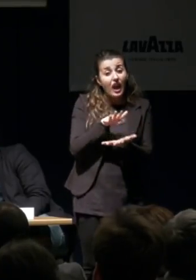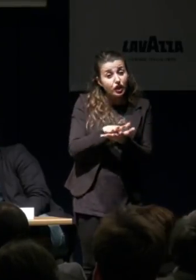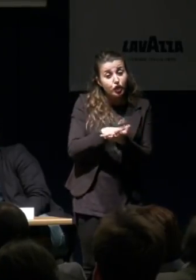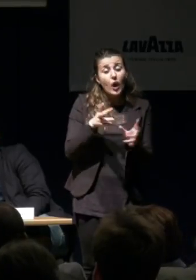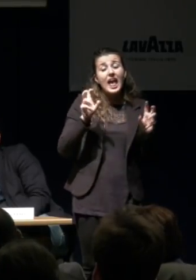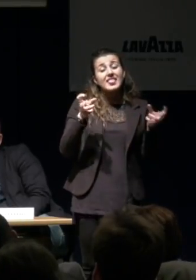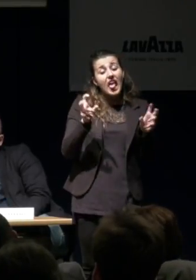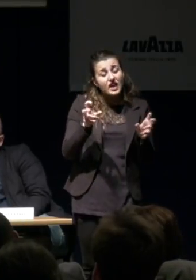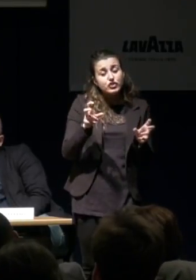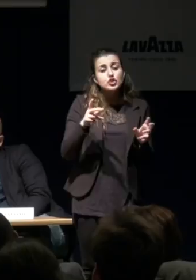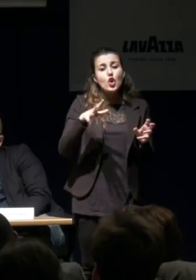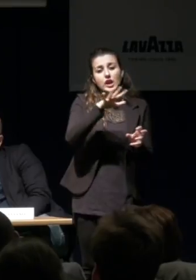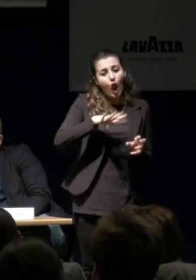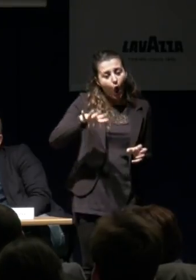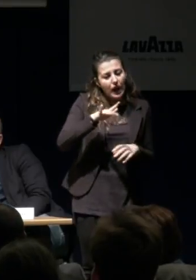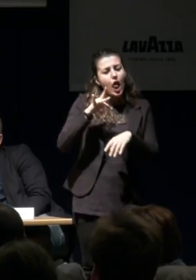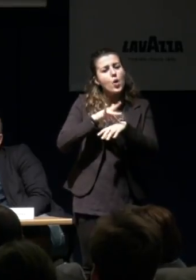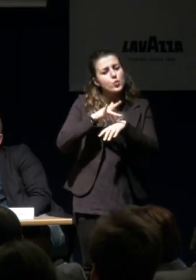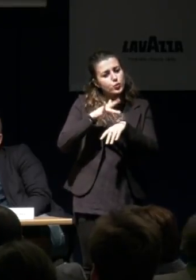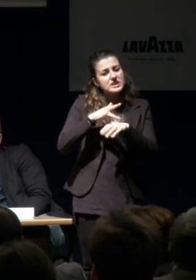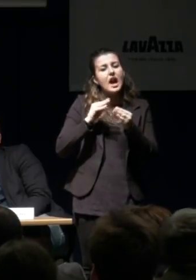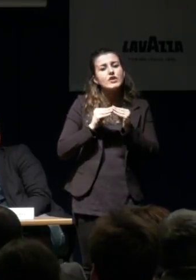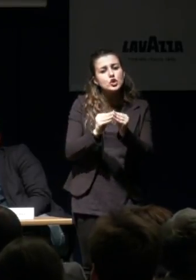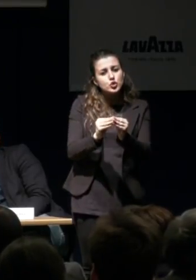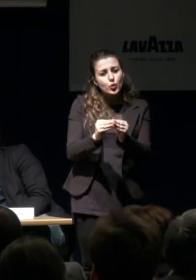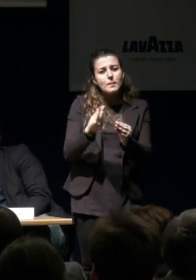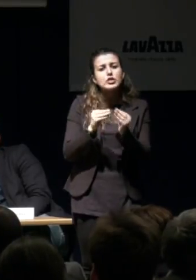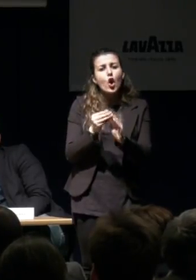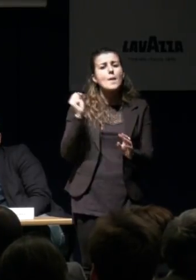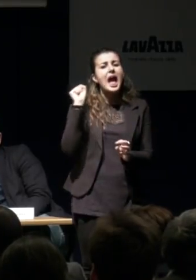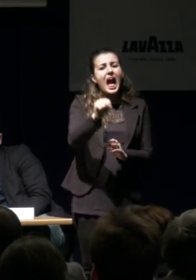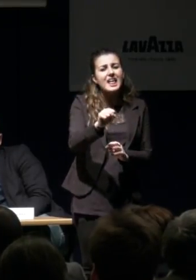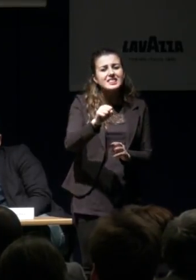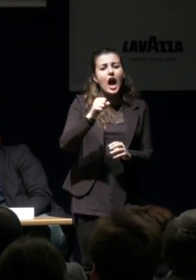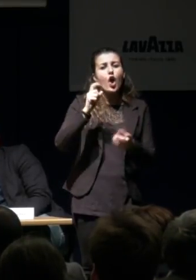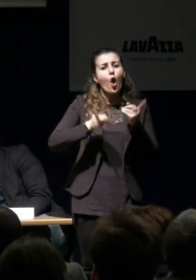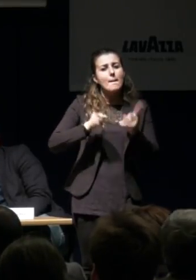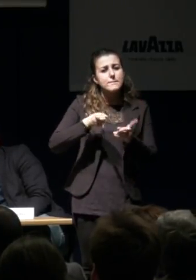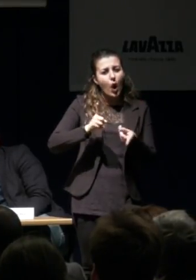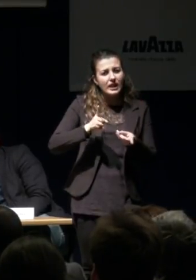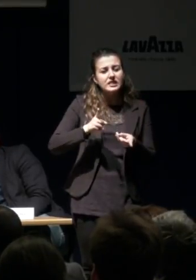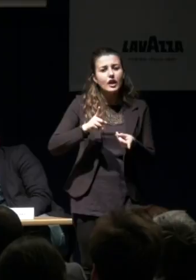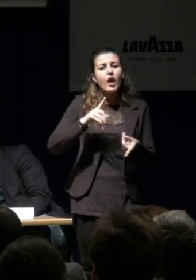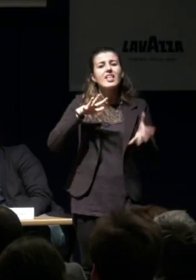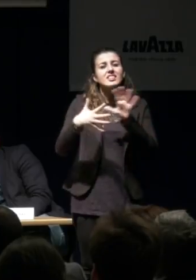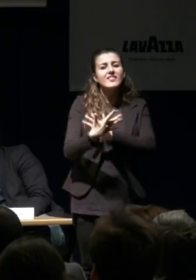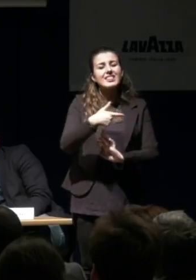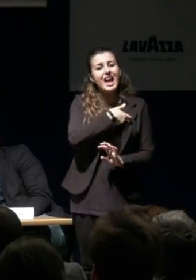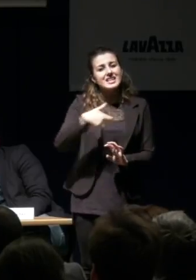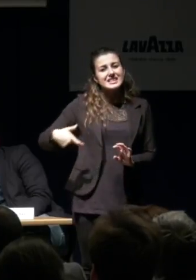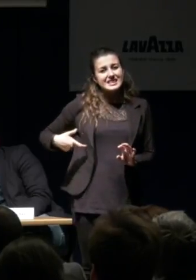una televisione locale che utilizzava come strumento di attacco contro i suoi nemici politici che diventa sindaco